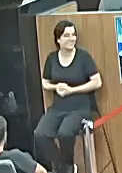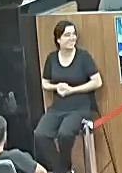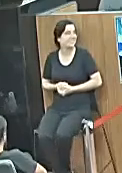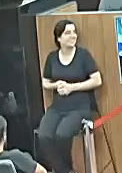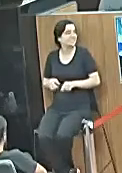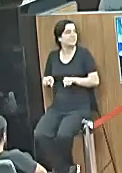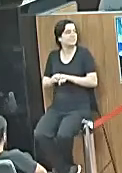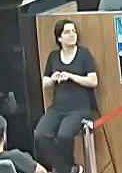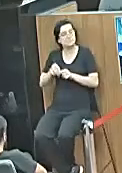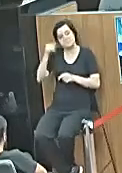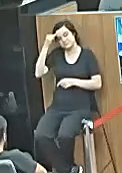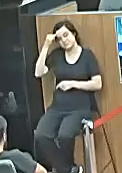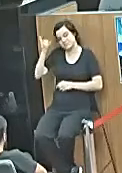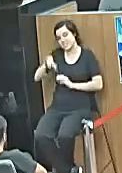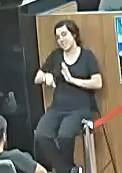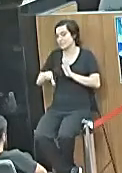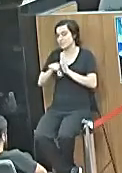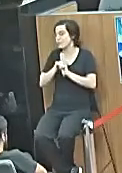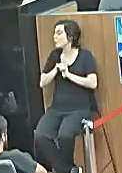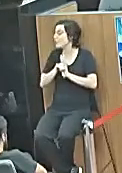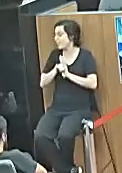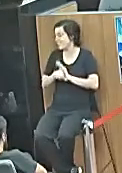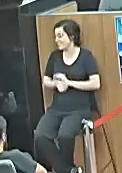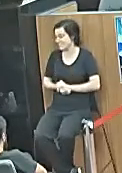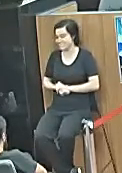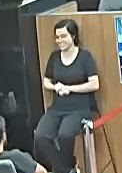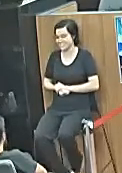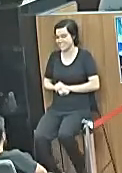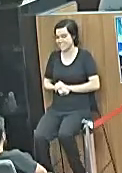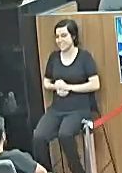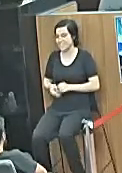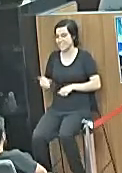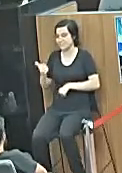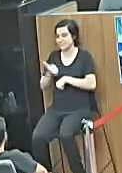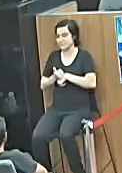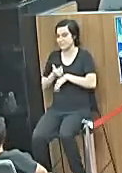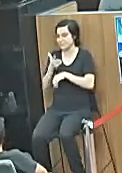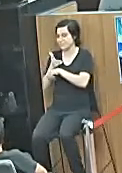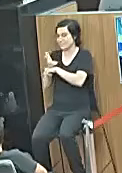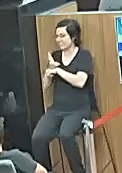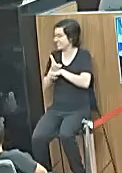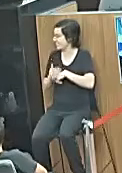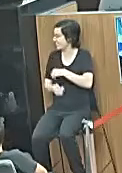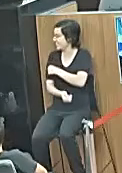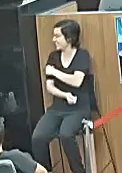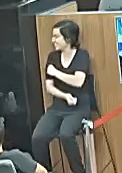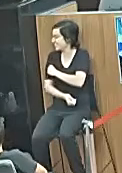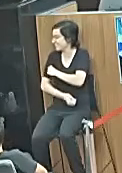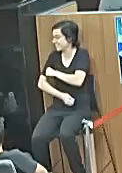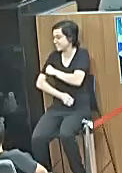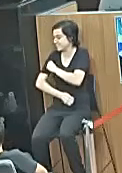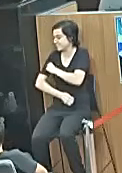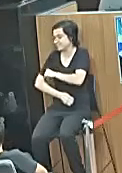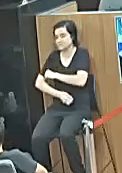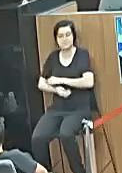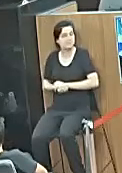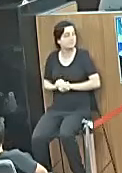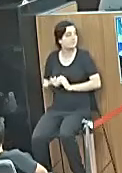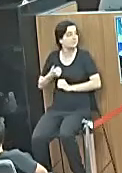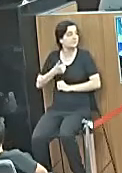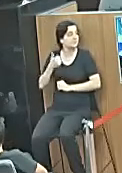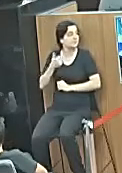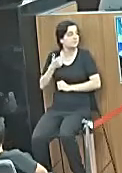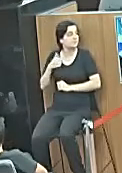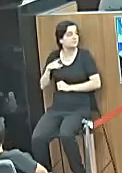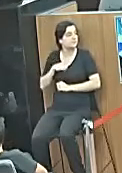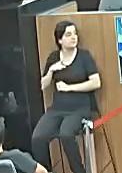criminalidade as principais alterações sugeridas pelo grupo foram garante recursos a